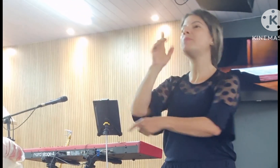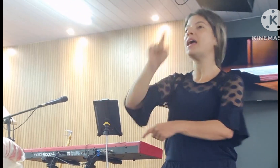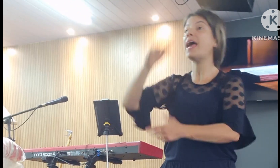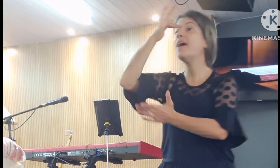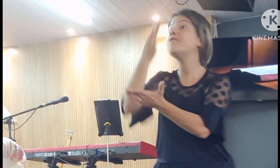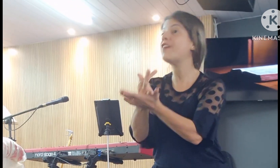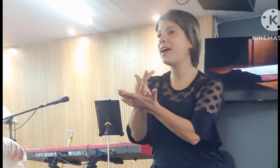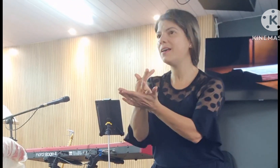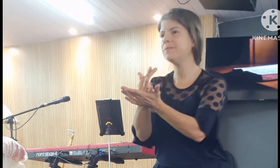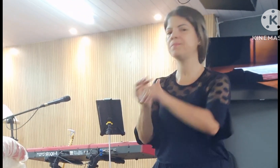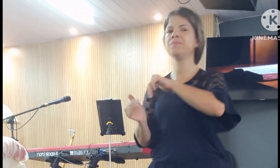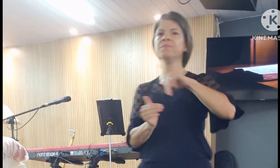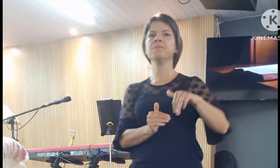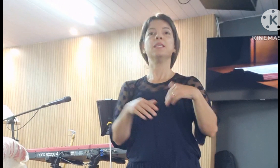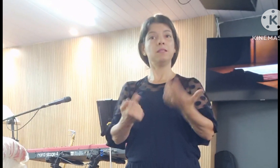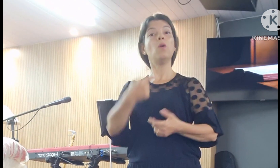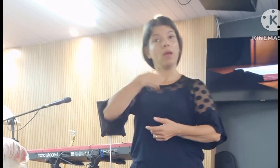eu sou salvo.